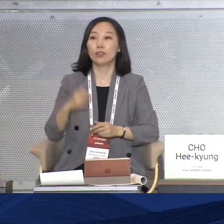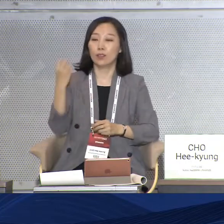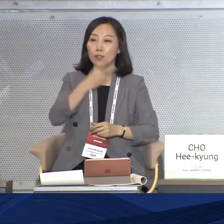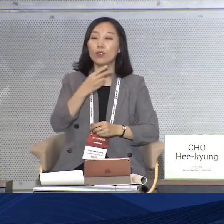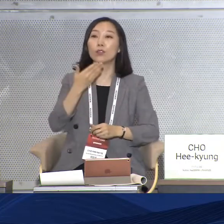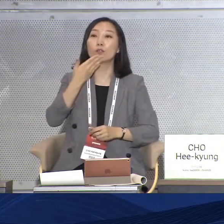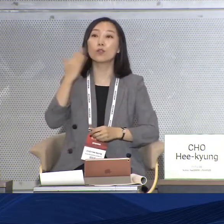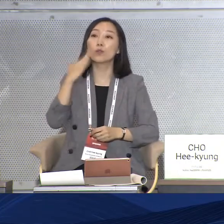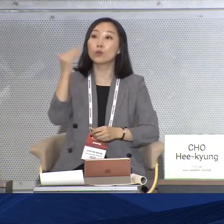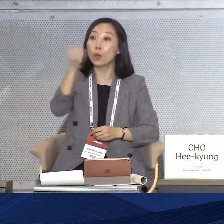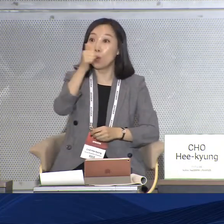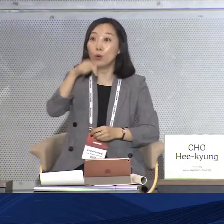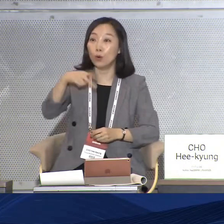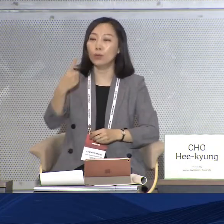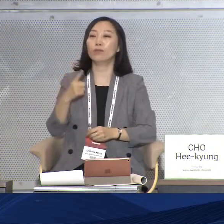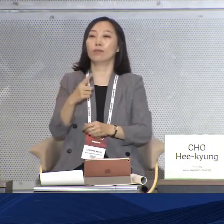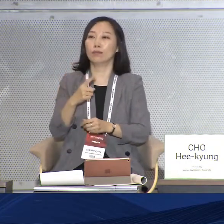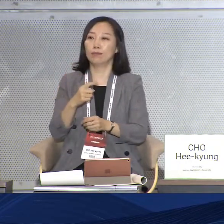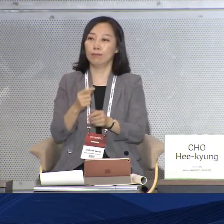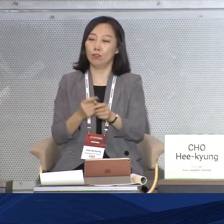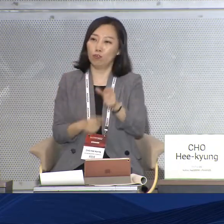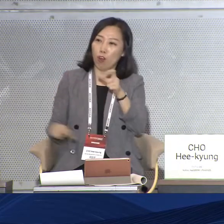생각합니다. 또한